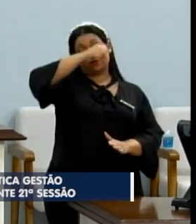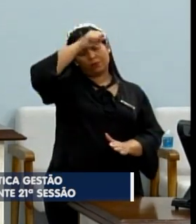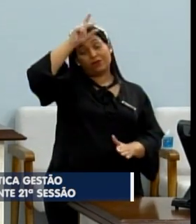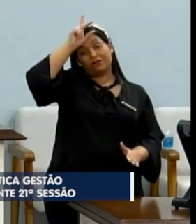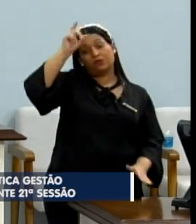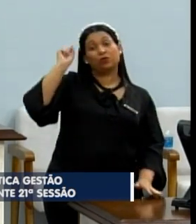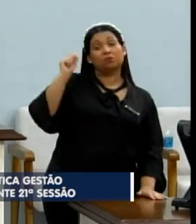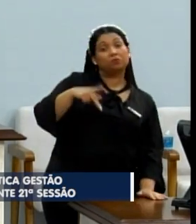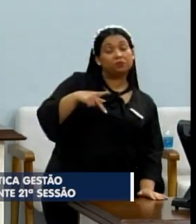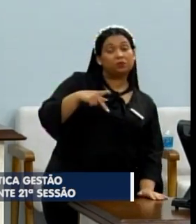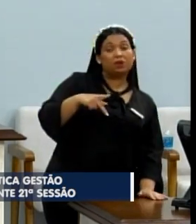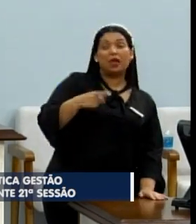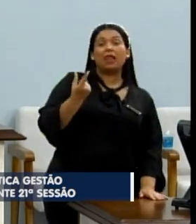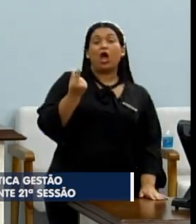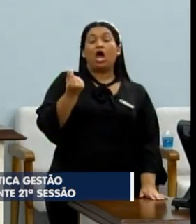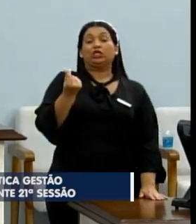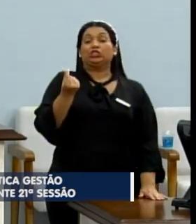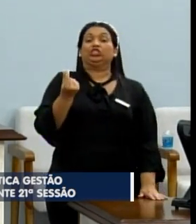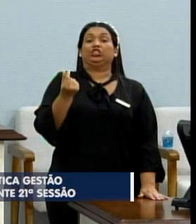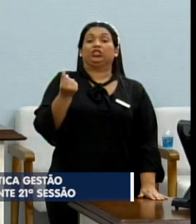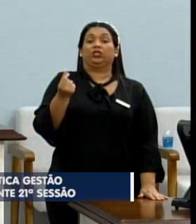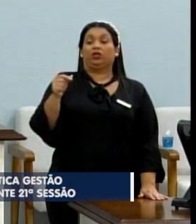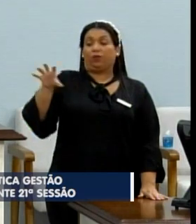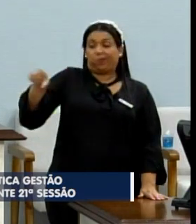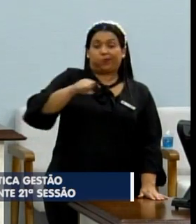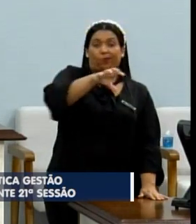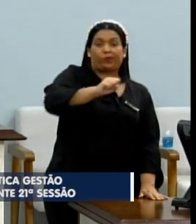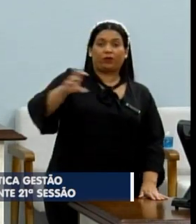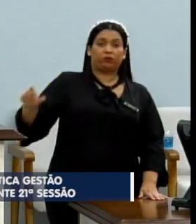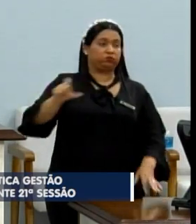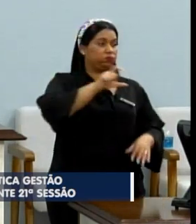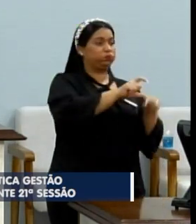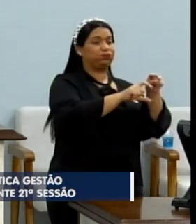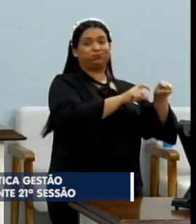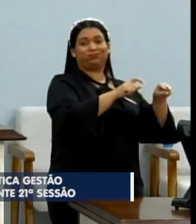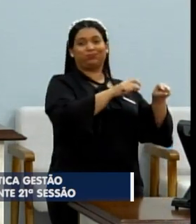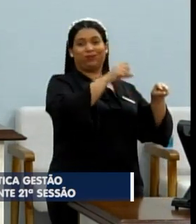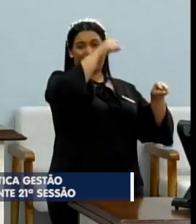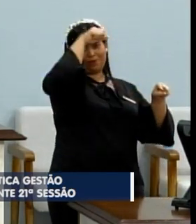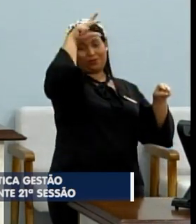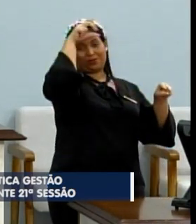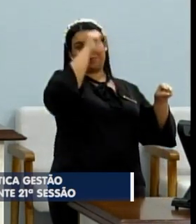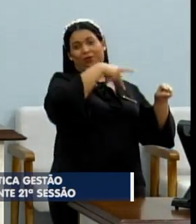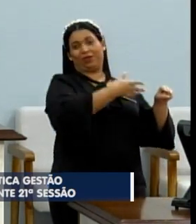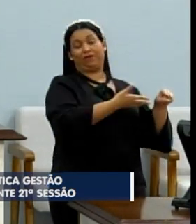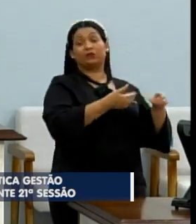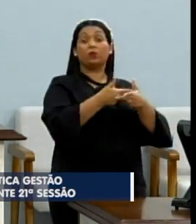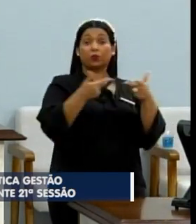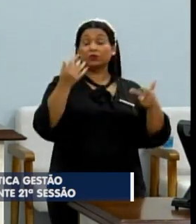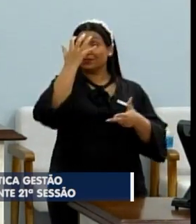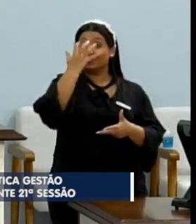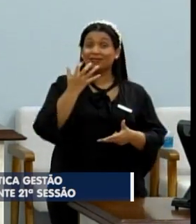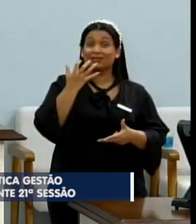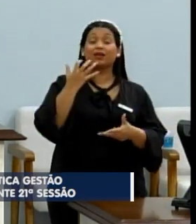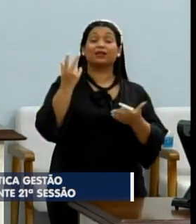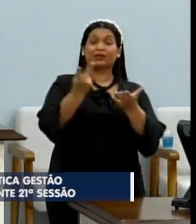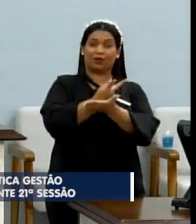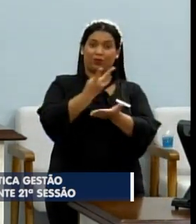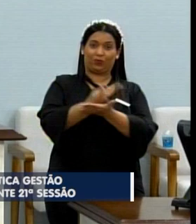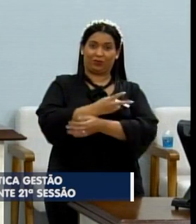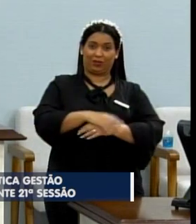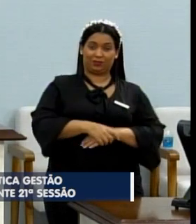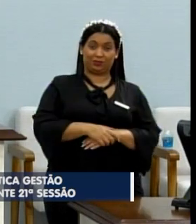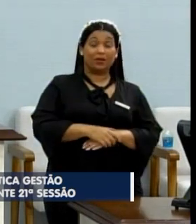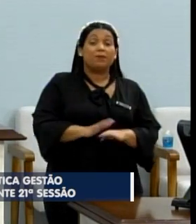e não fazer aporte financeiro ilegal como tá acontecendo Então são coisas muito sérias que acontece do ponto de vista administrativo